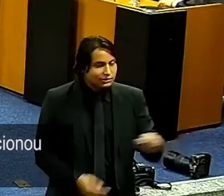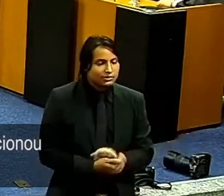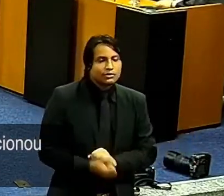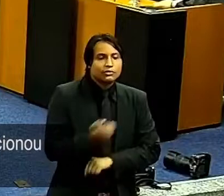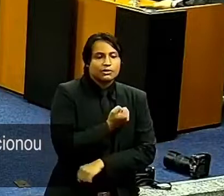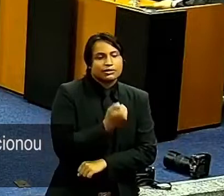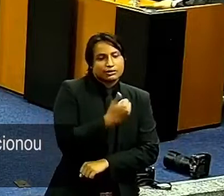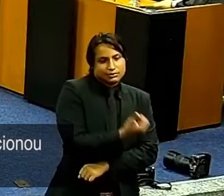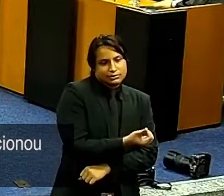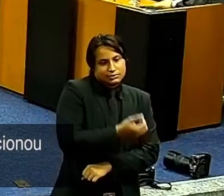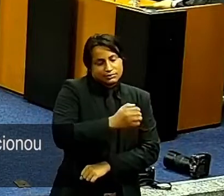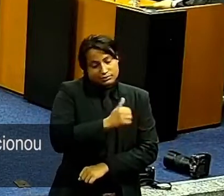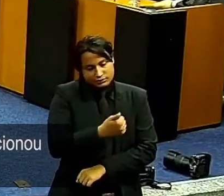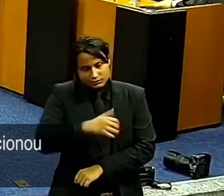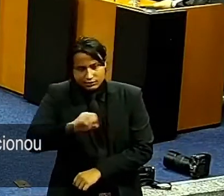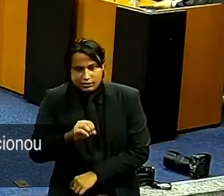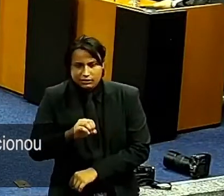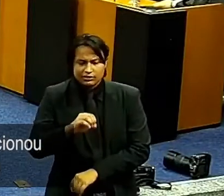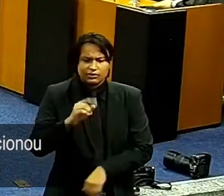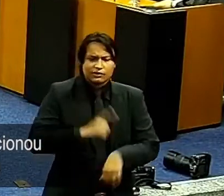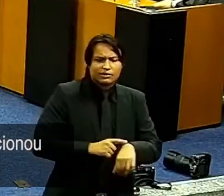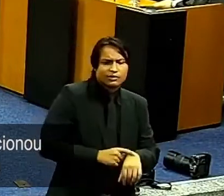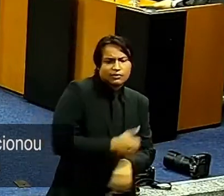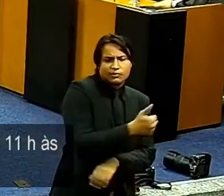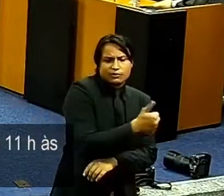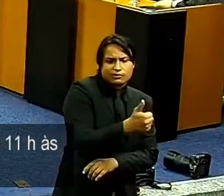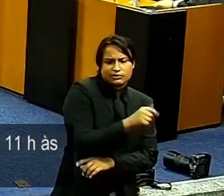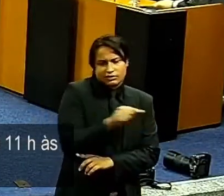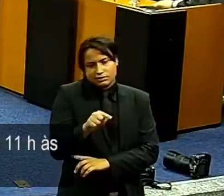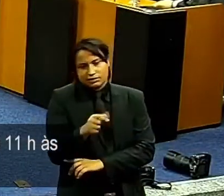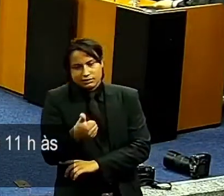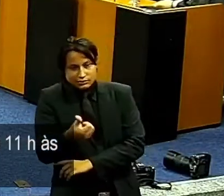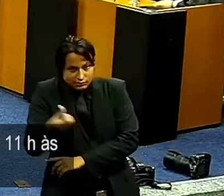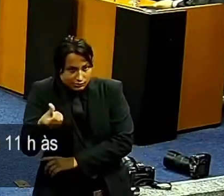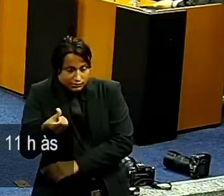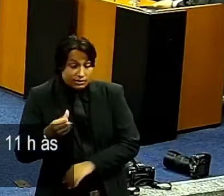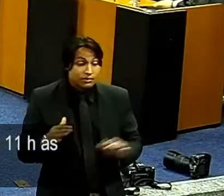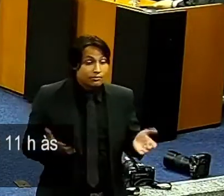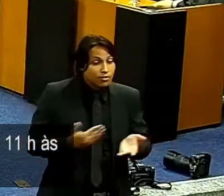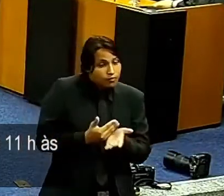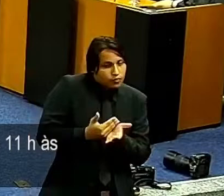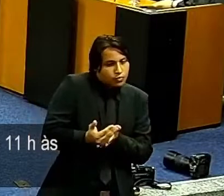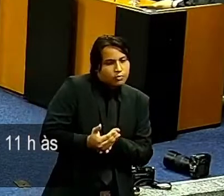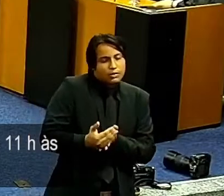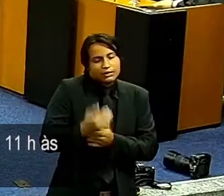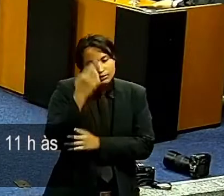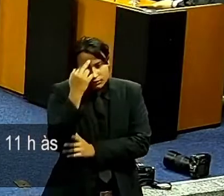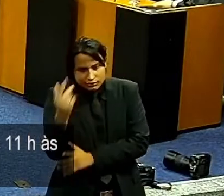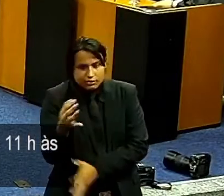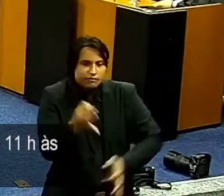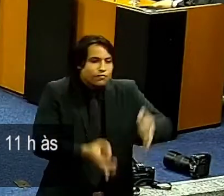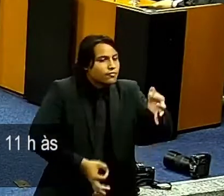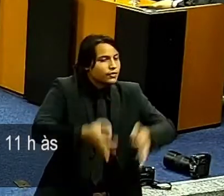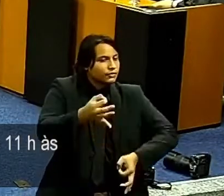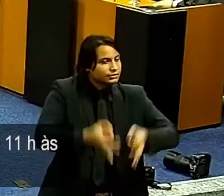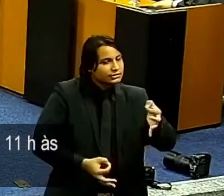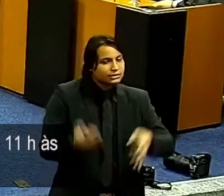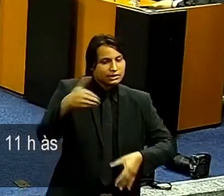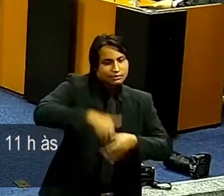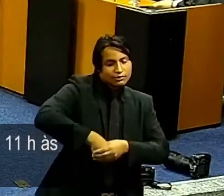16 horas aí tinha início a história da justiça eleitoral